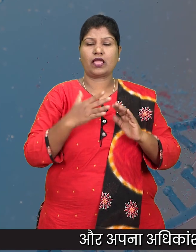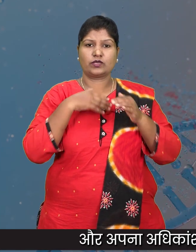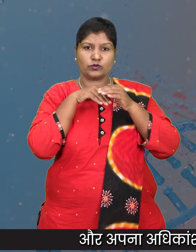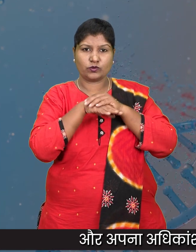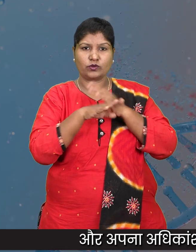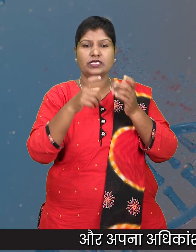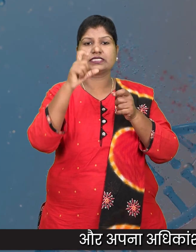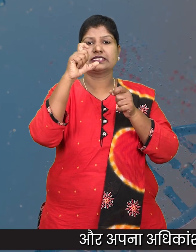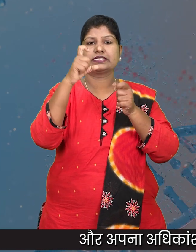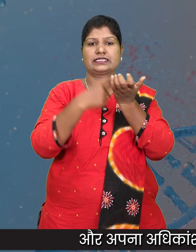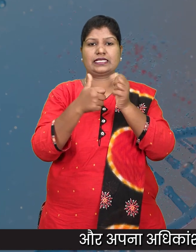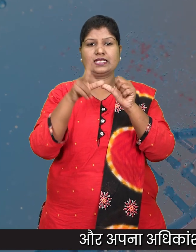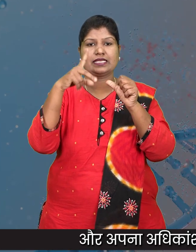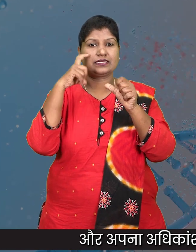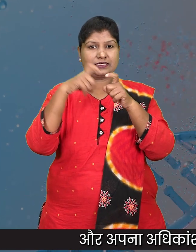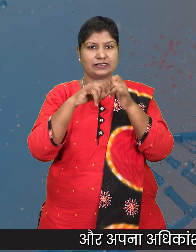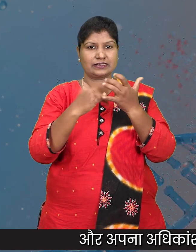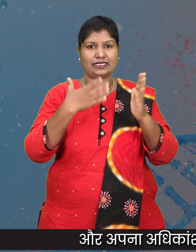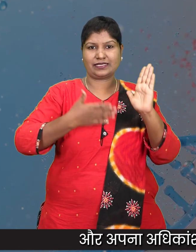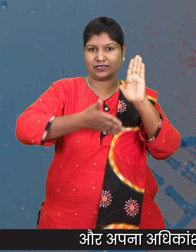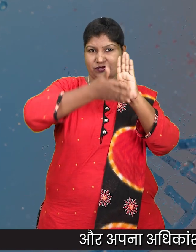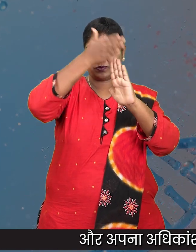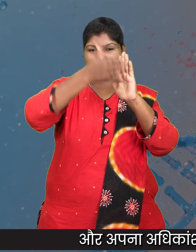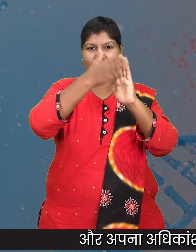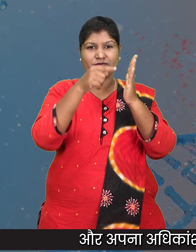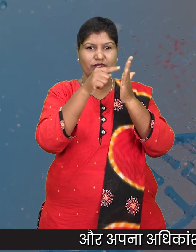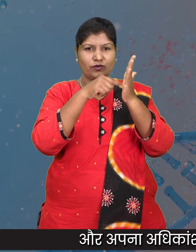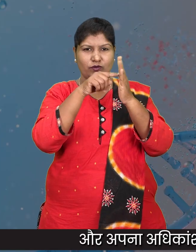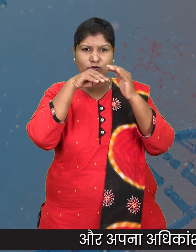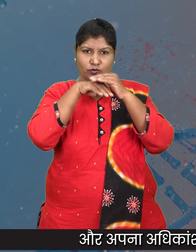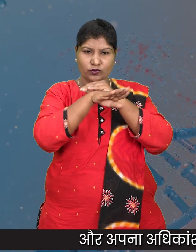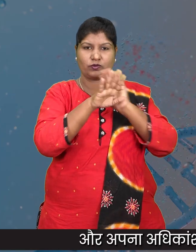समय दरारों और छेदों में छिपाकर बिताया।